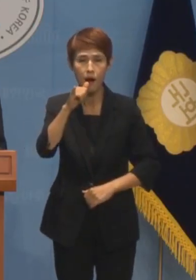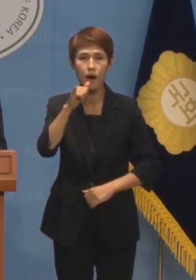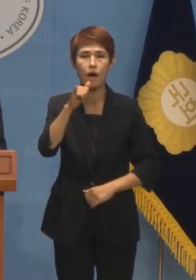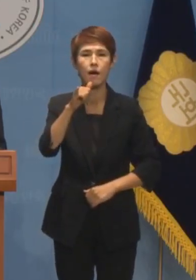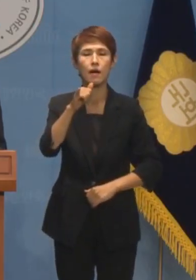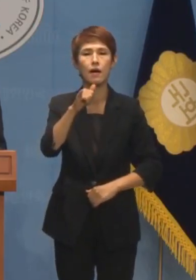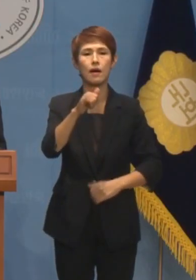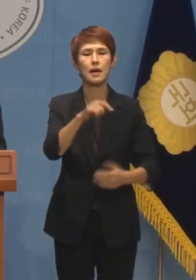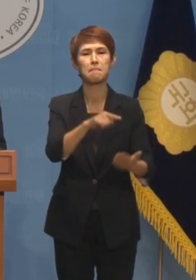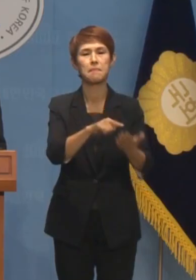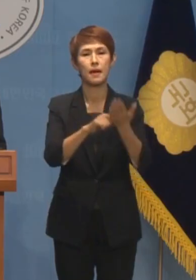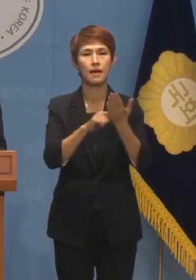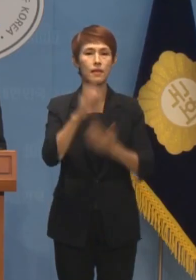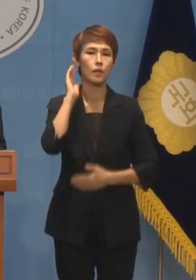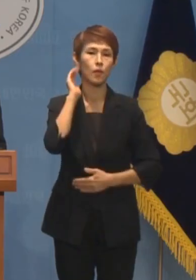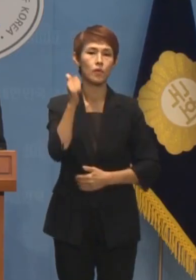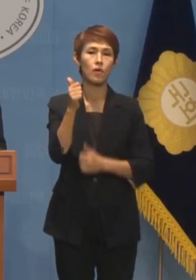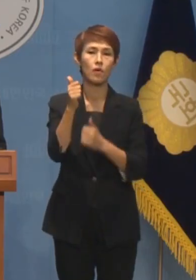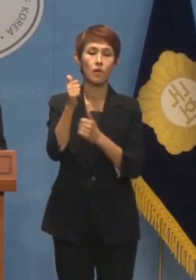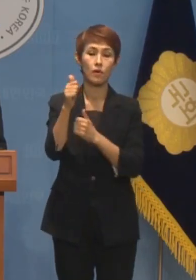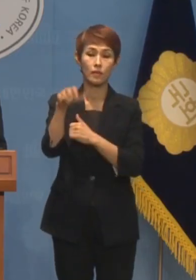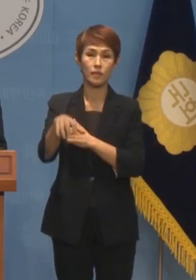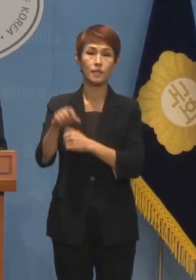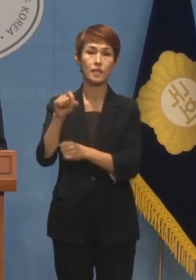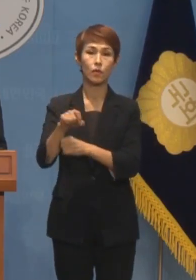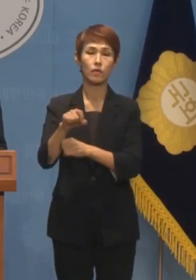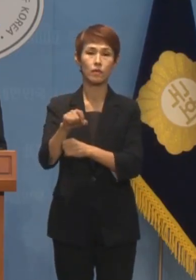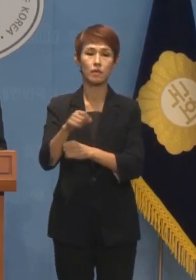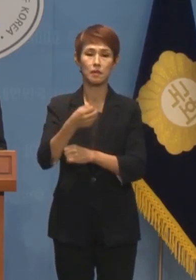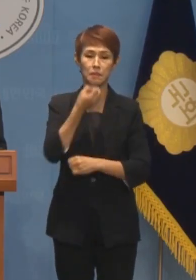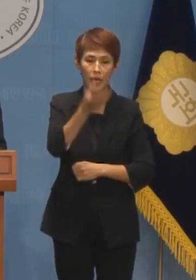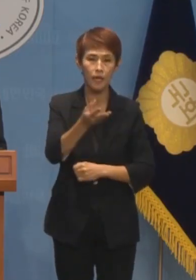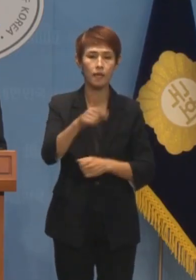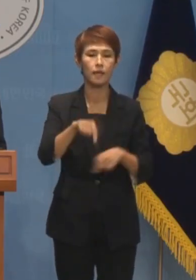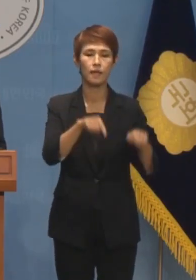전직 대통령실 직원의 발언 녹취가 나왔습니다.